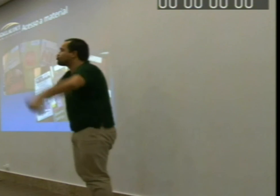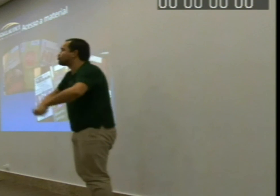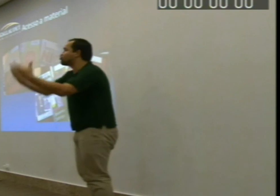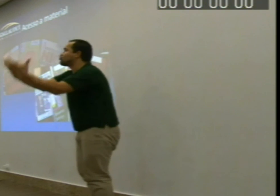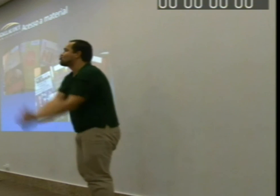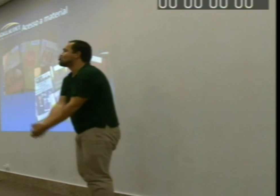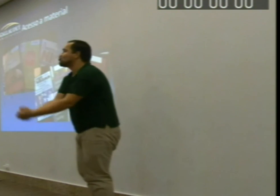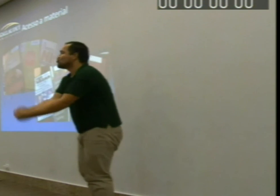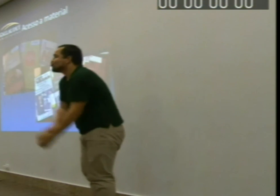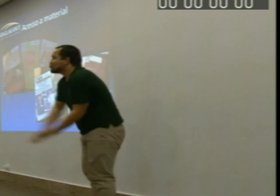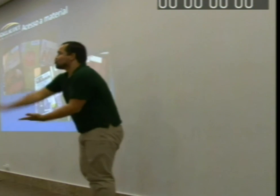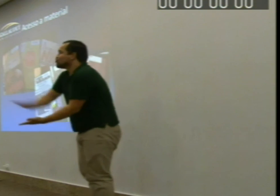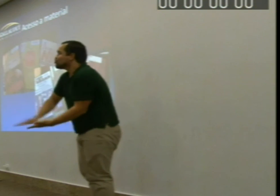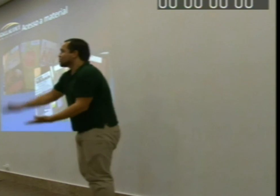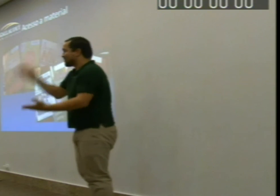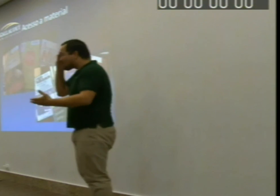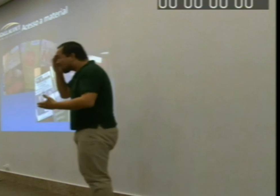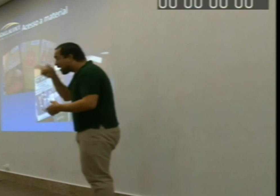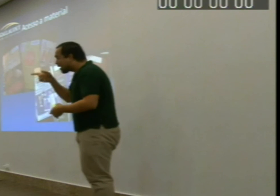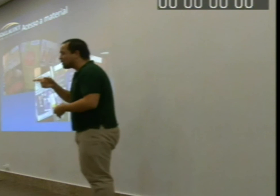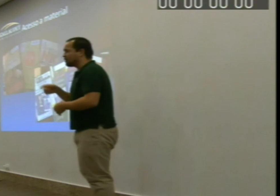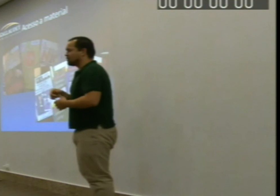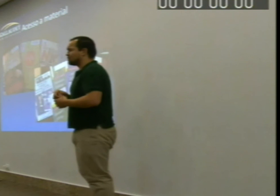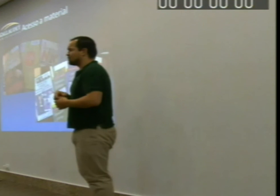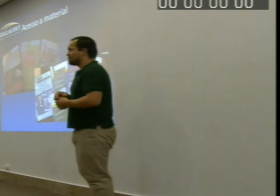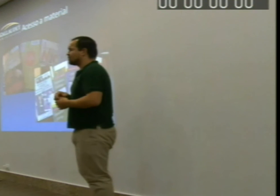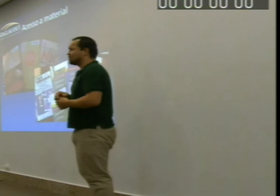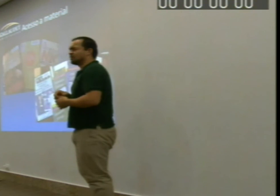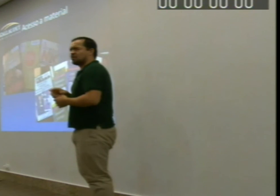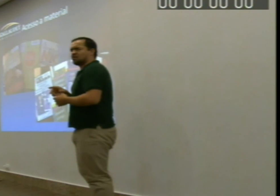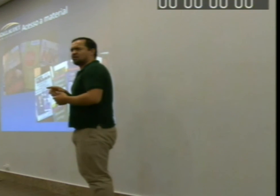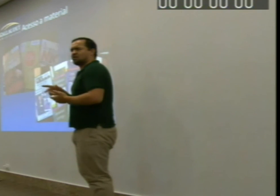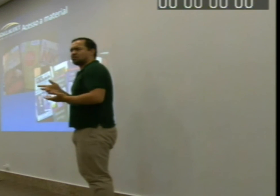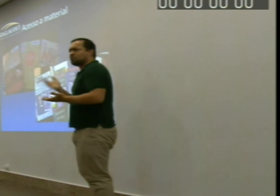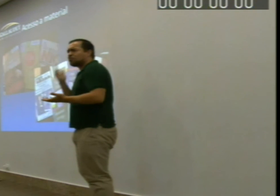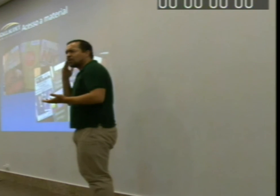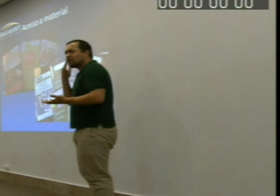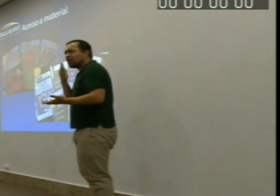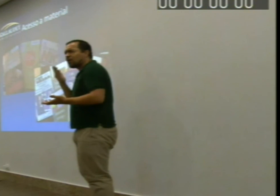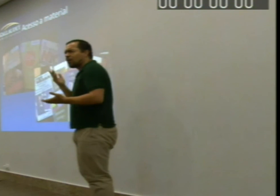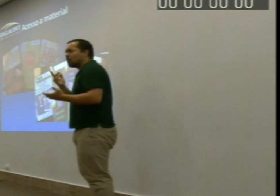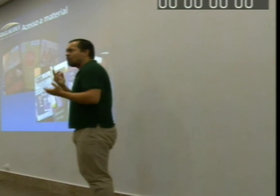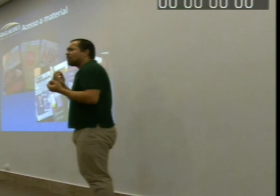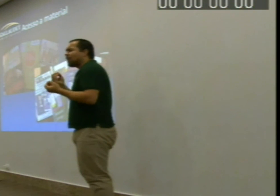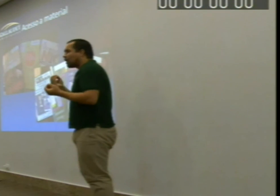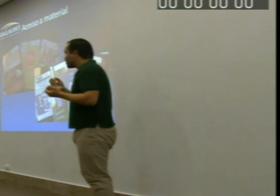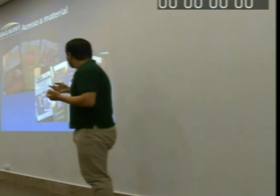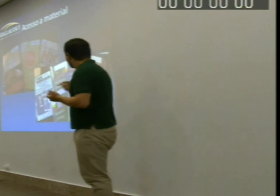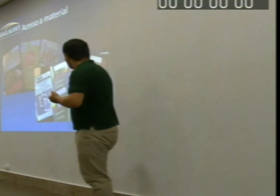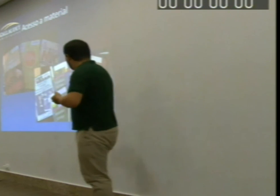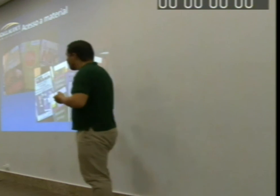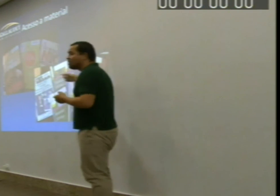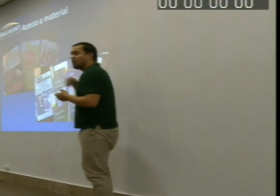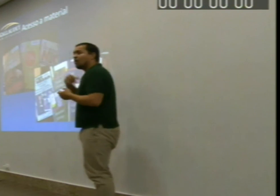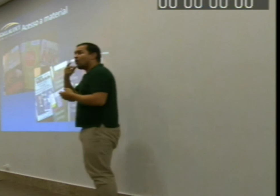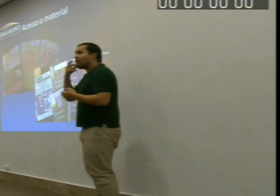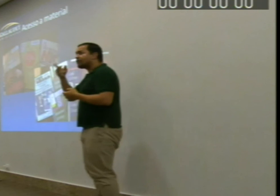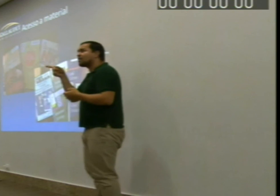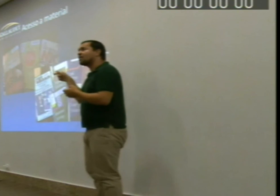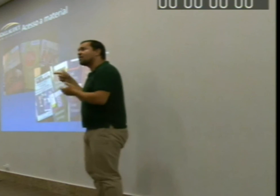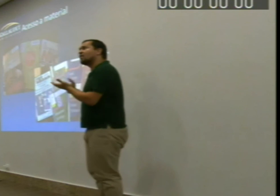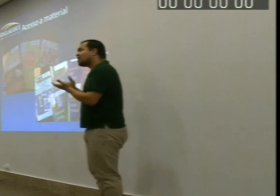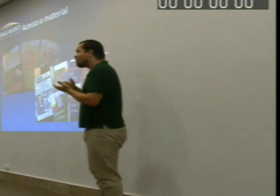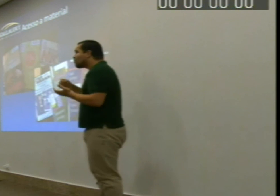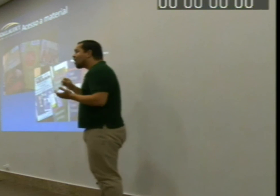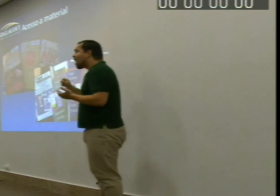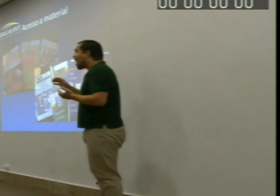cópia scanner tira cópia imprime sabe entendeu Não não entendo que que é isso eu